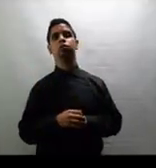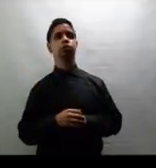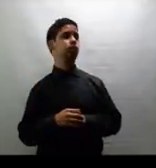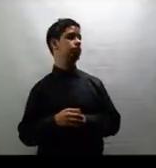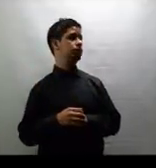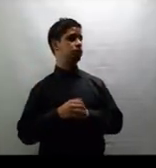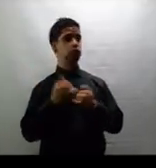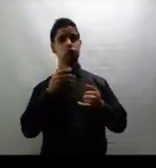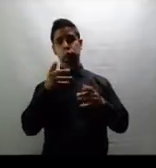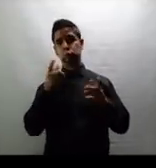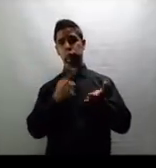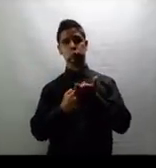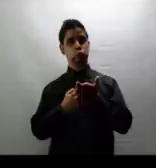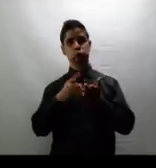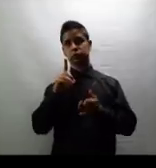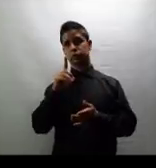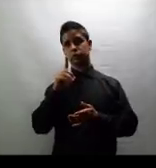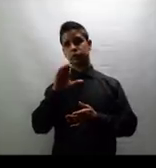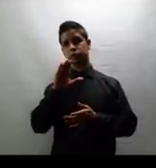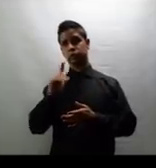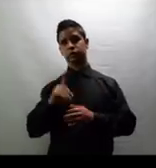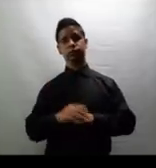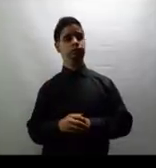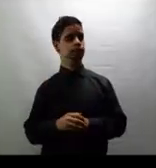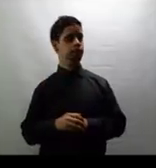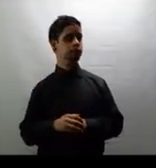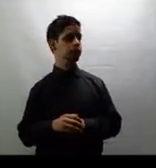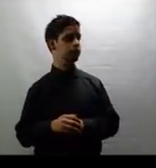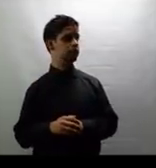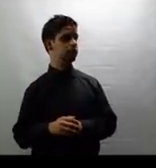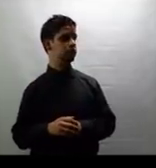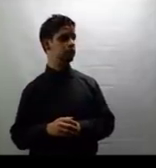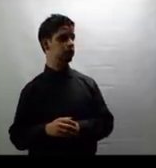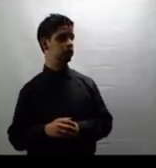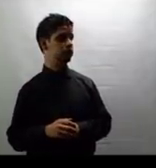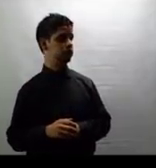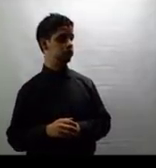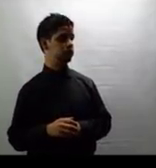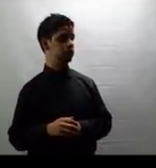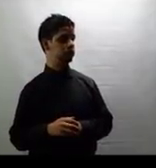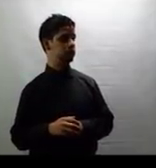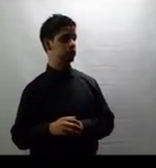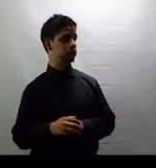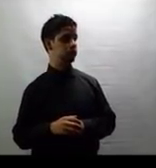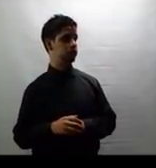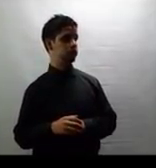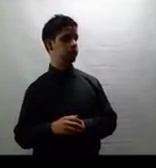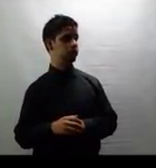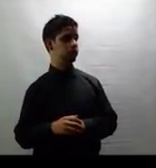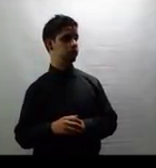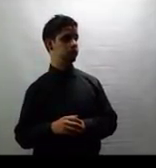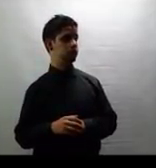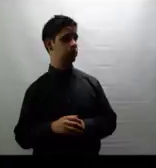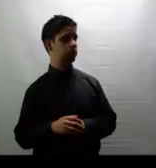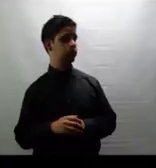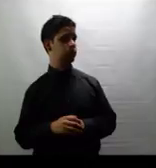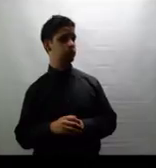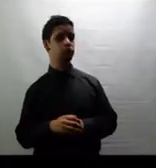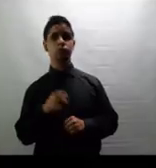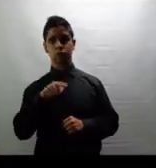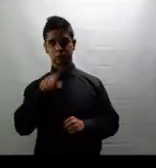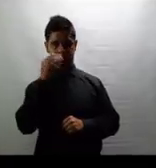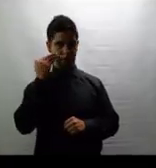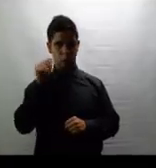bueno estamos es porque estamos además de eso ustedes saben lo que es algo que de verdad ayuda a